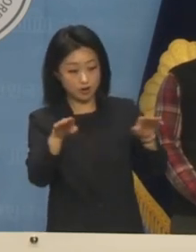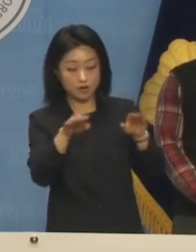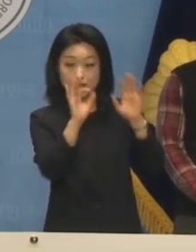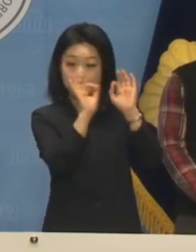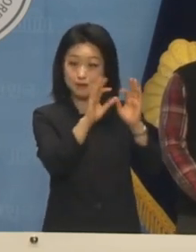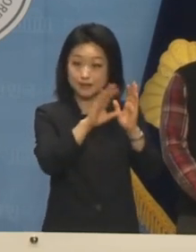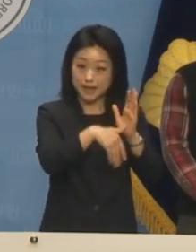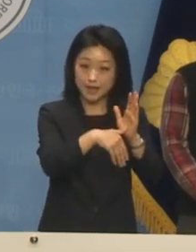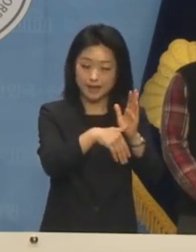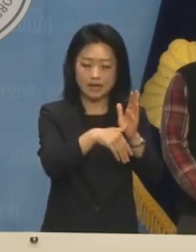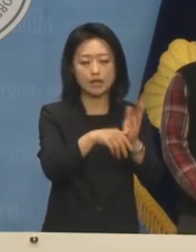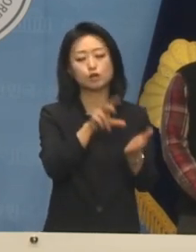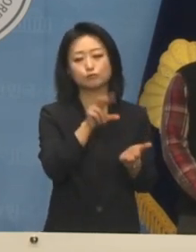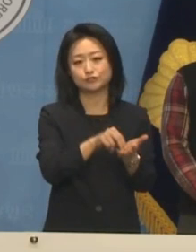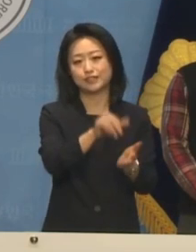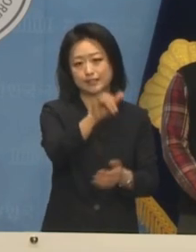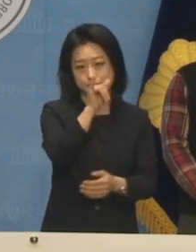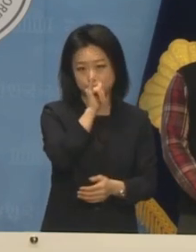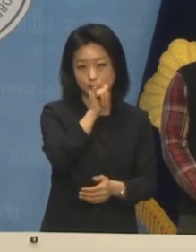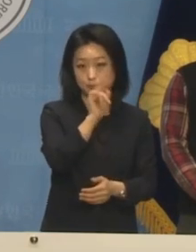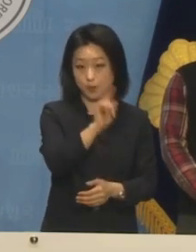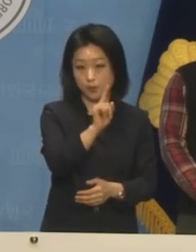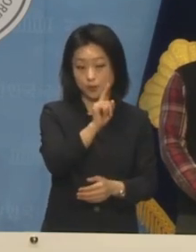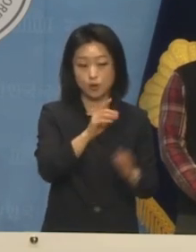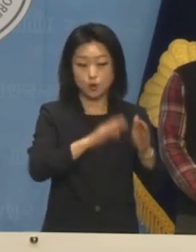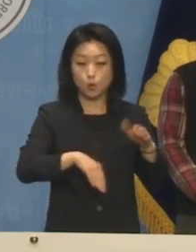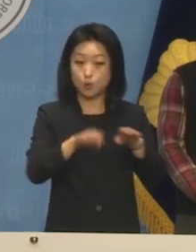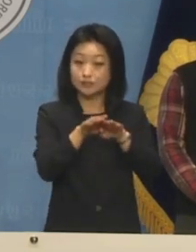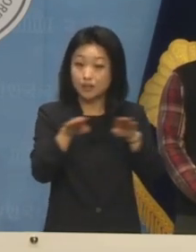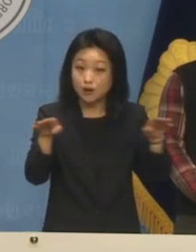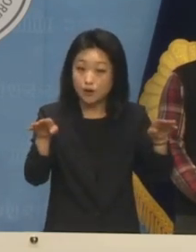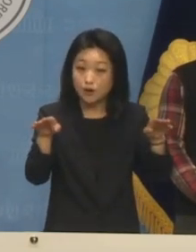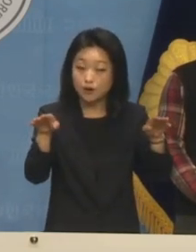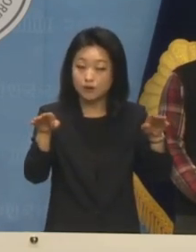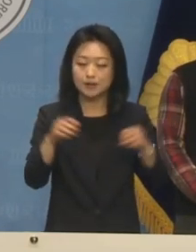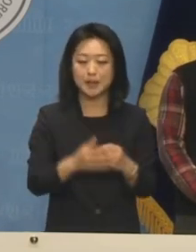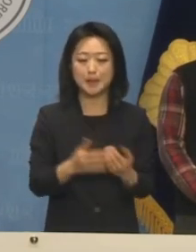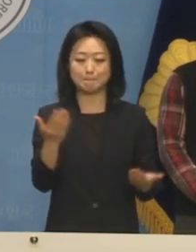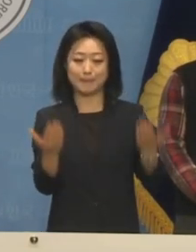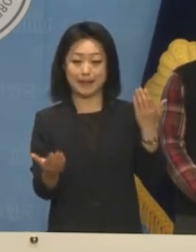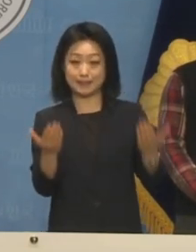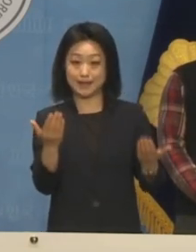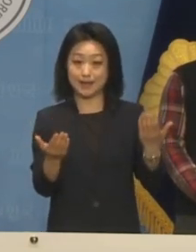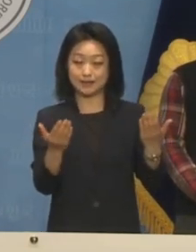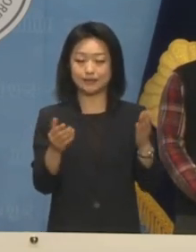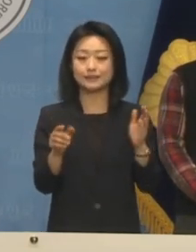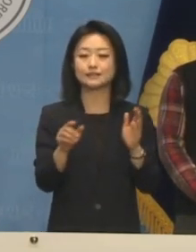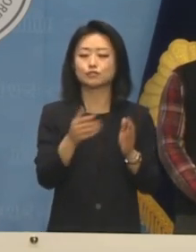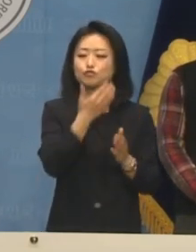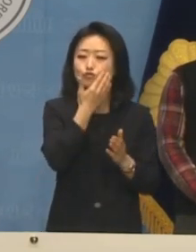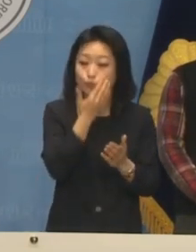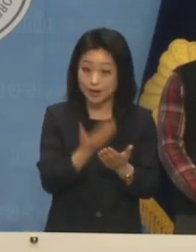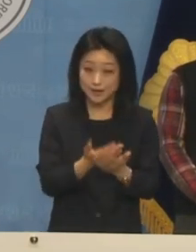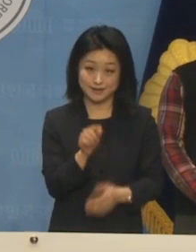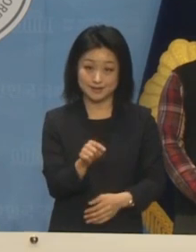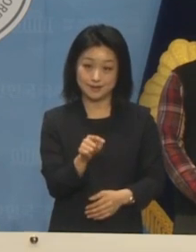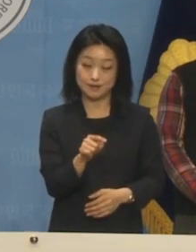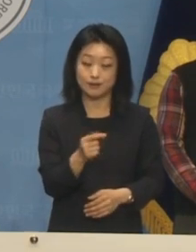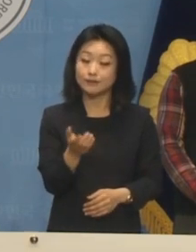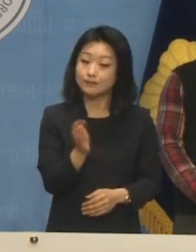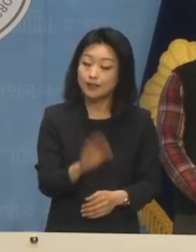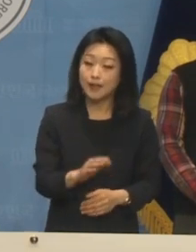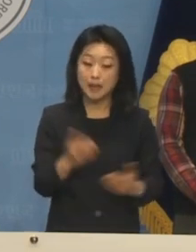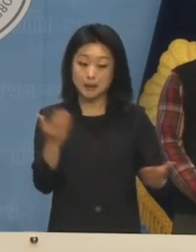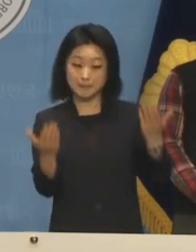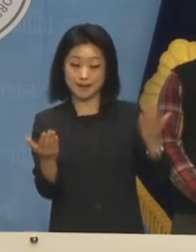대해서는 오래된 숙제가 있습니다. 공정성은 결국 판단에 대한 신뢰도에 영향을 미치는 것인데 어떻게